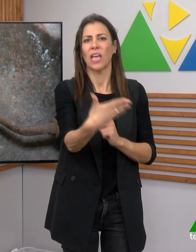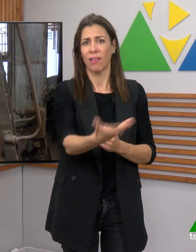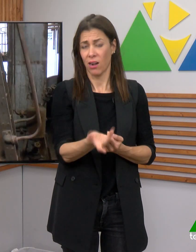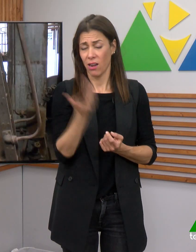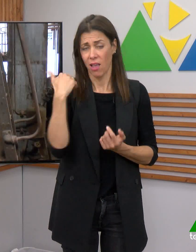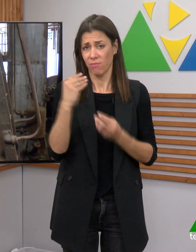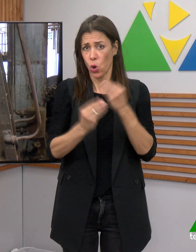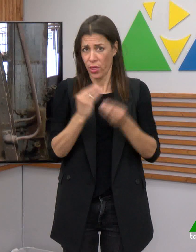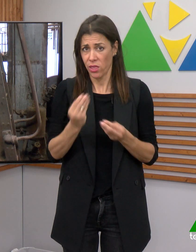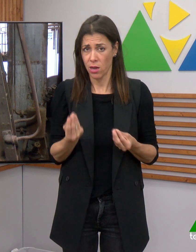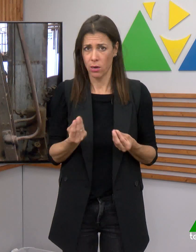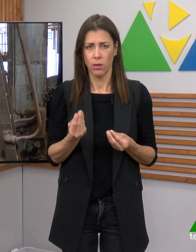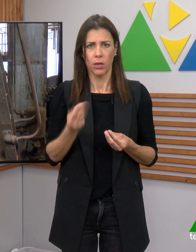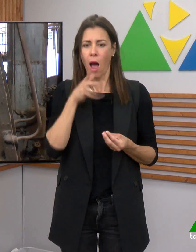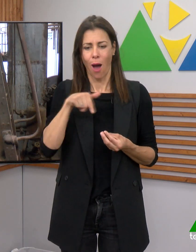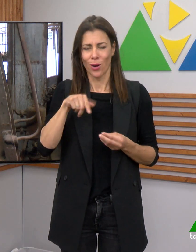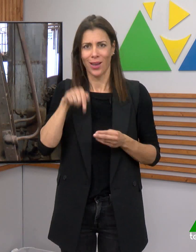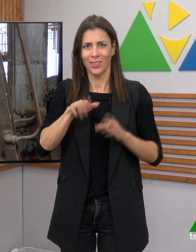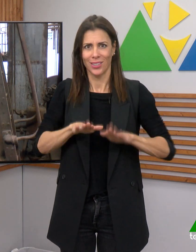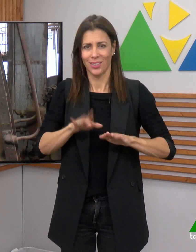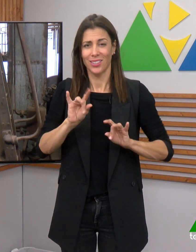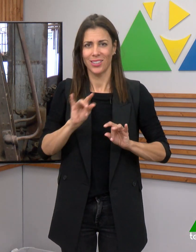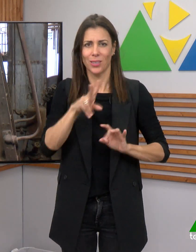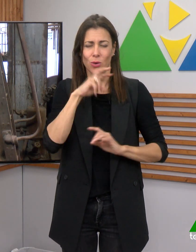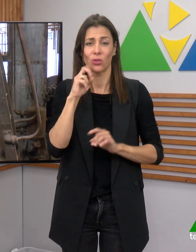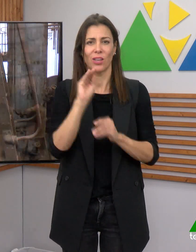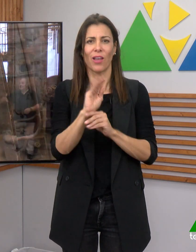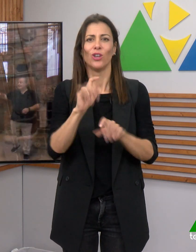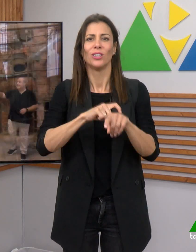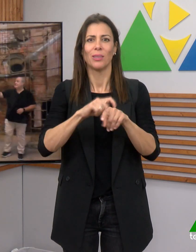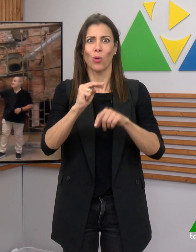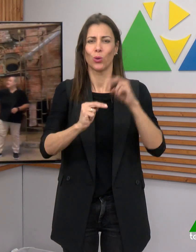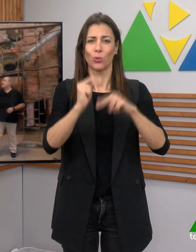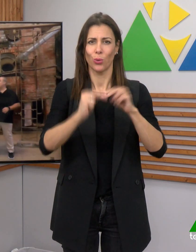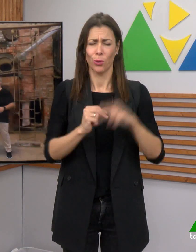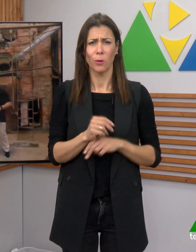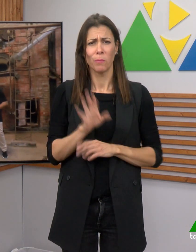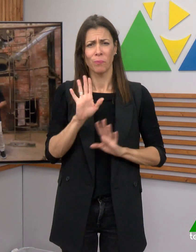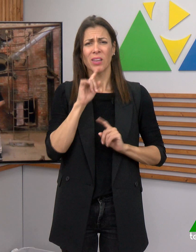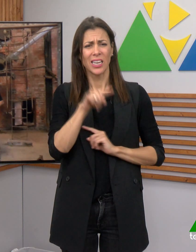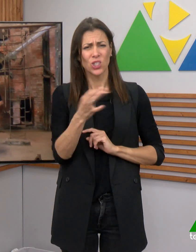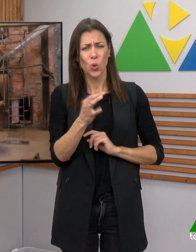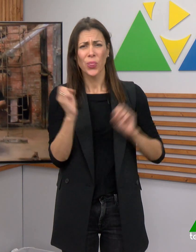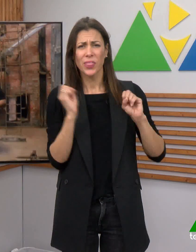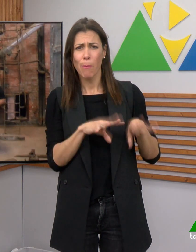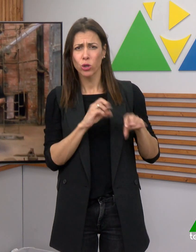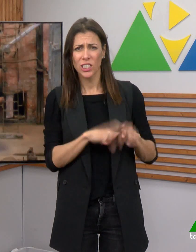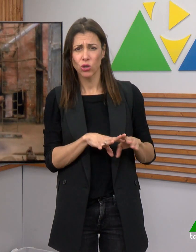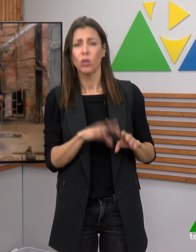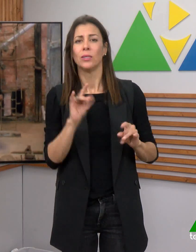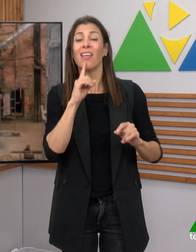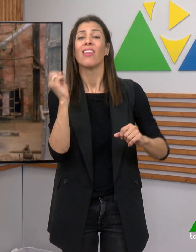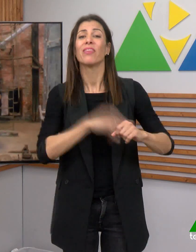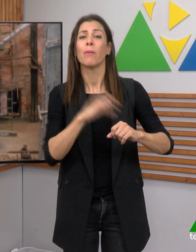hacer. Se han conservado este tipo de construcción. ¿Esta sí sería ya depósito? Esto ya es un depósito